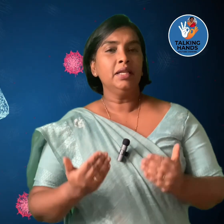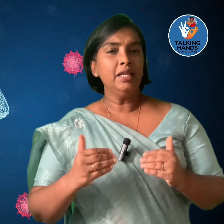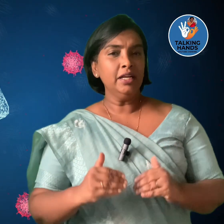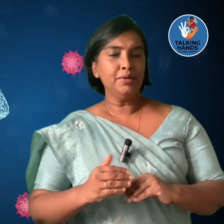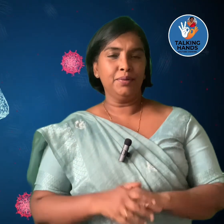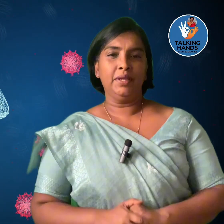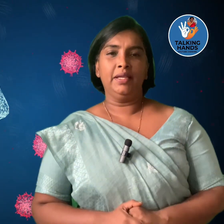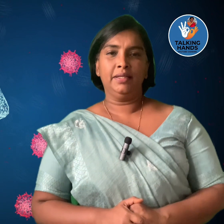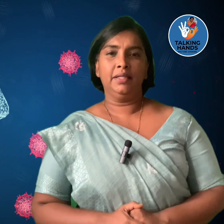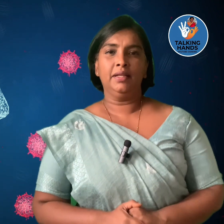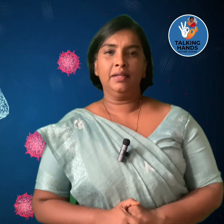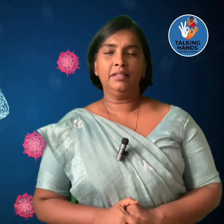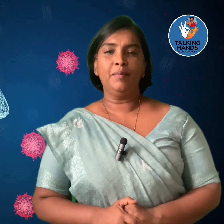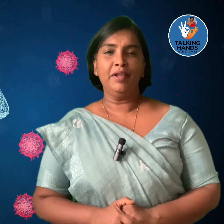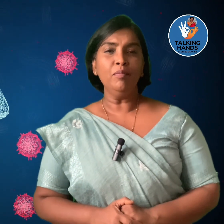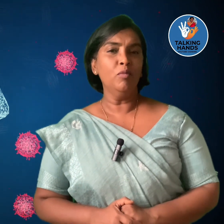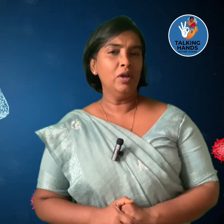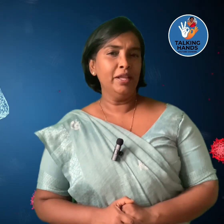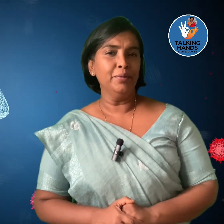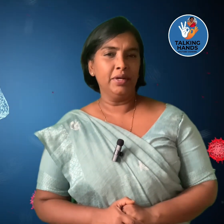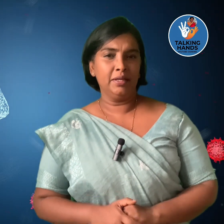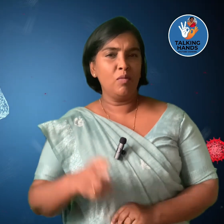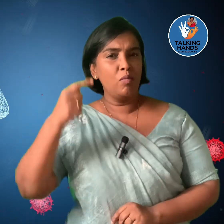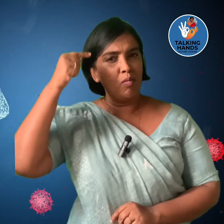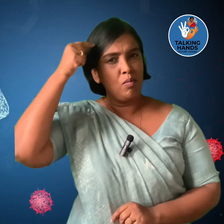ඊළඟ රෝගය තමයි මොලේ උණ.